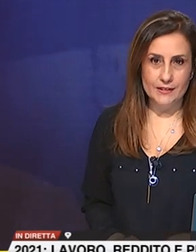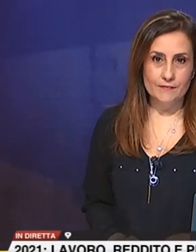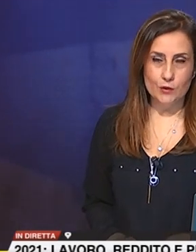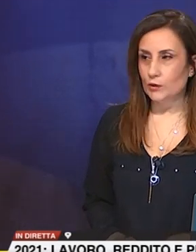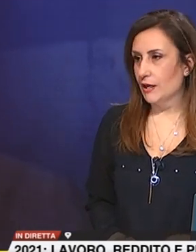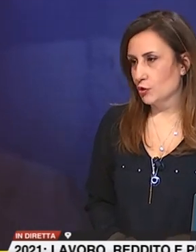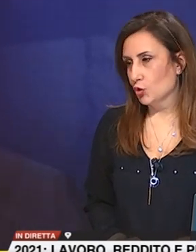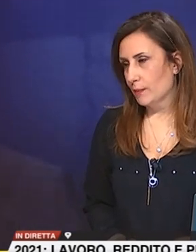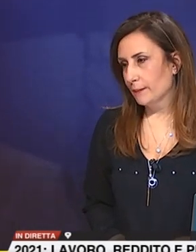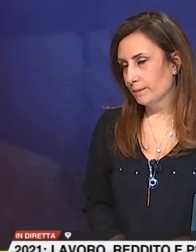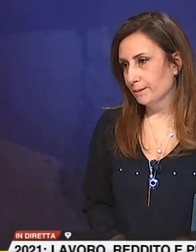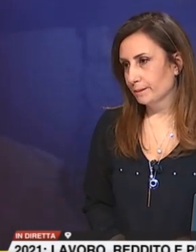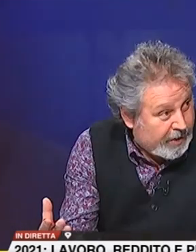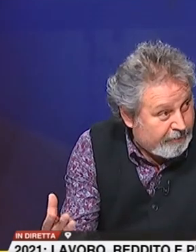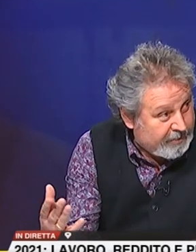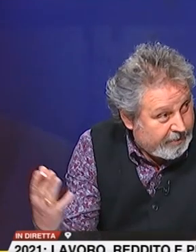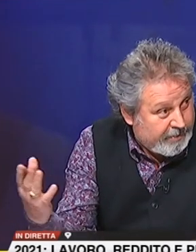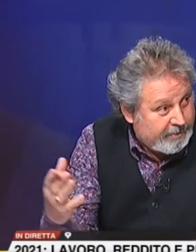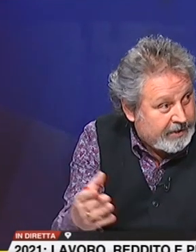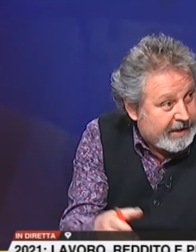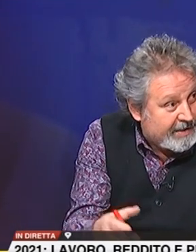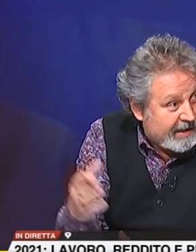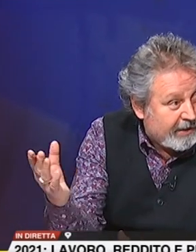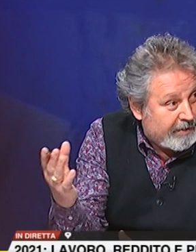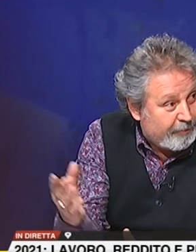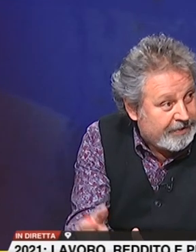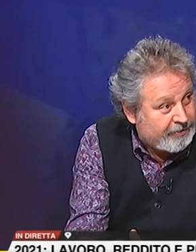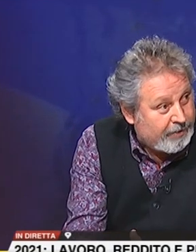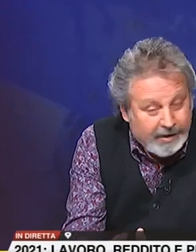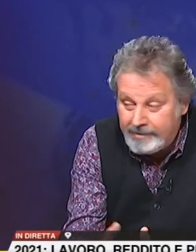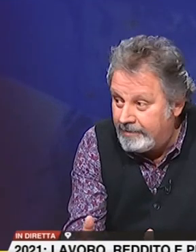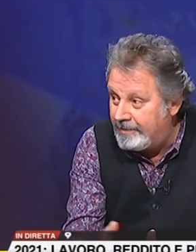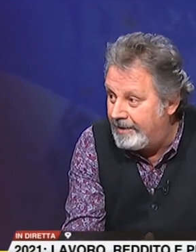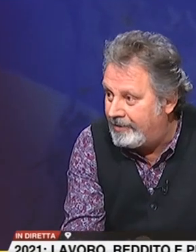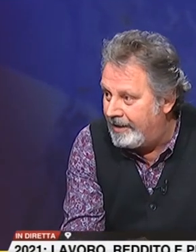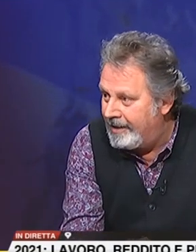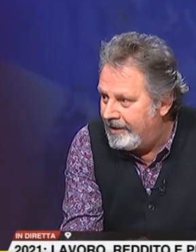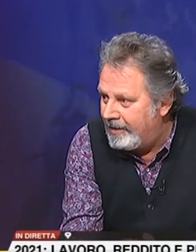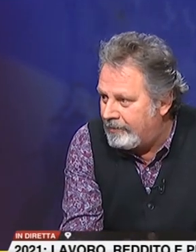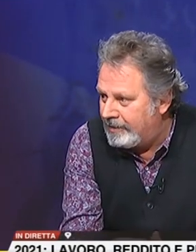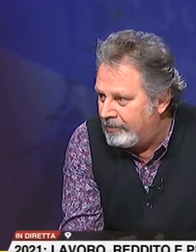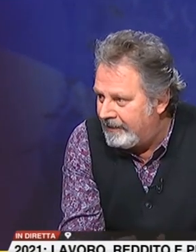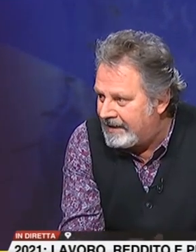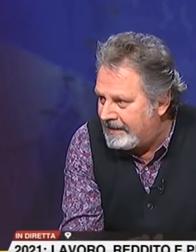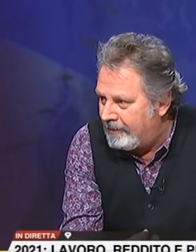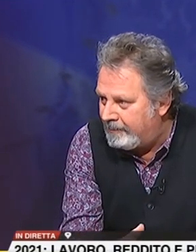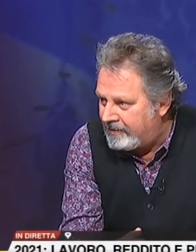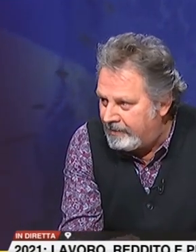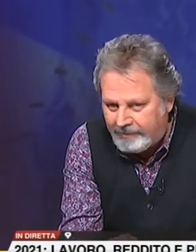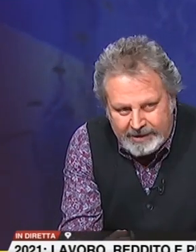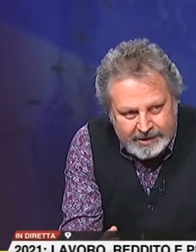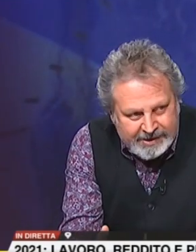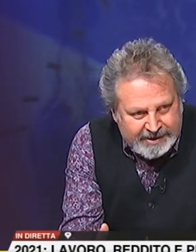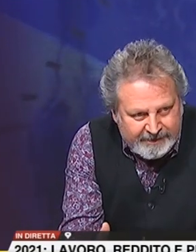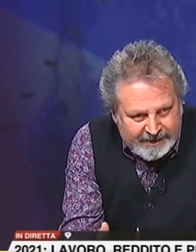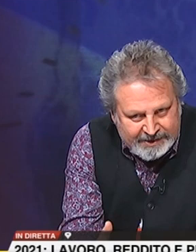si è in difficoltà. Anche perché insomma, a sua volta, se non lavora, quando sarà anziana, che non ha più i genitori, cioè, certo, non ha contributi versati, non ha pensione,